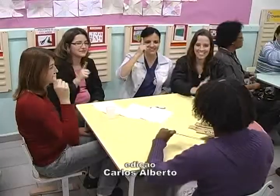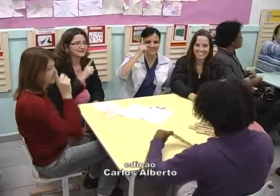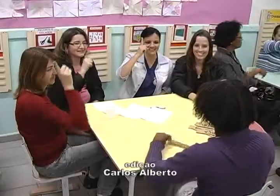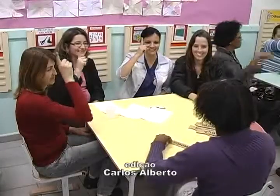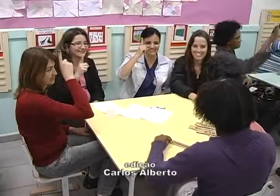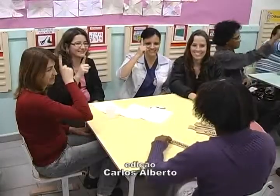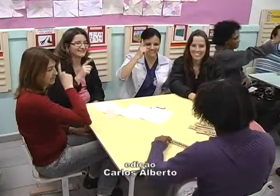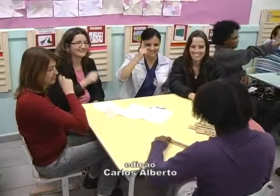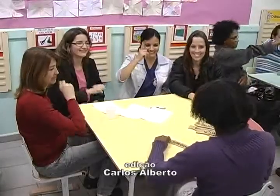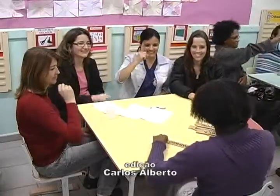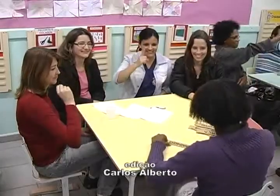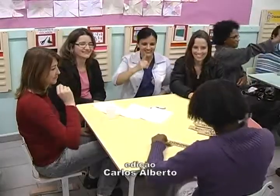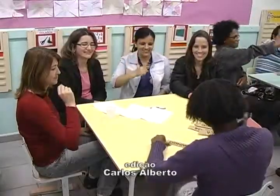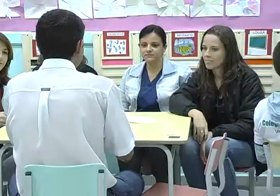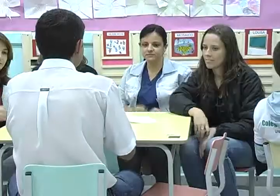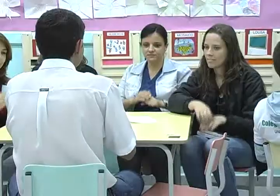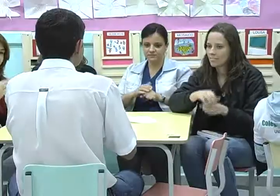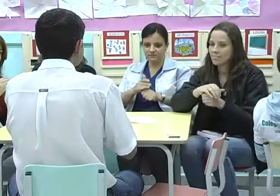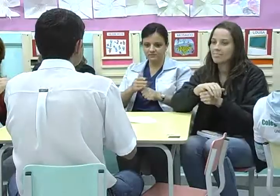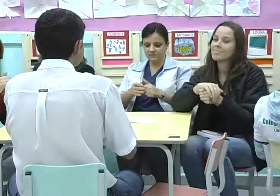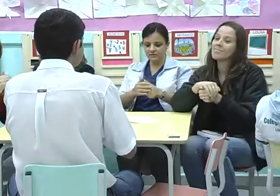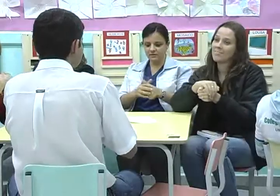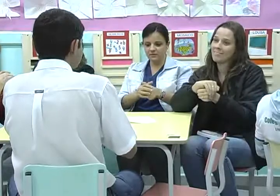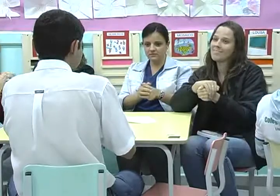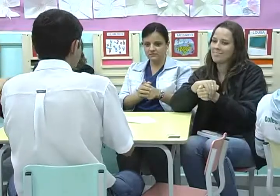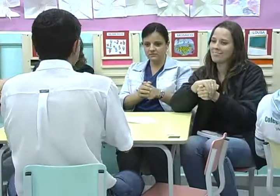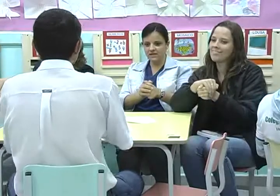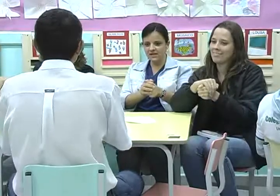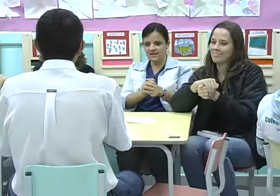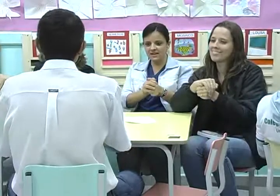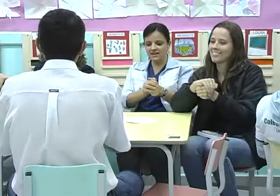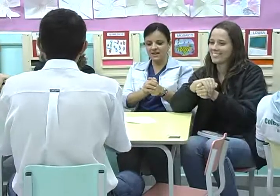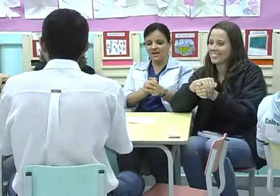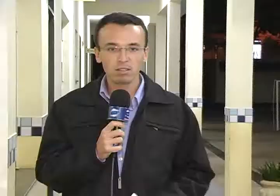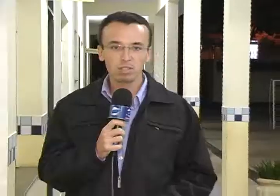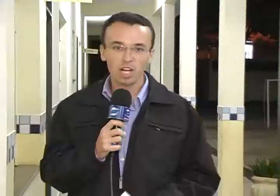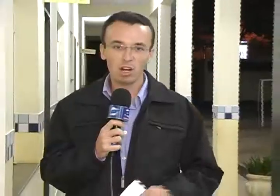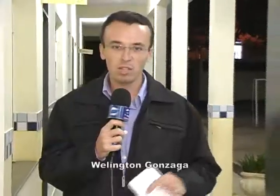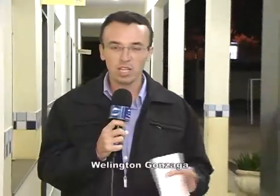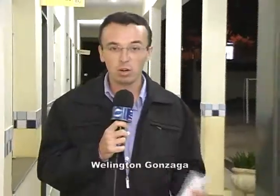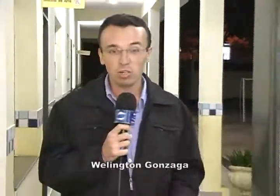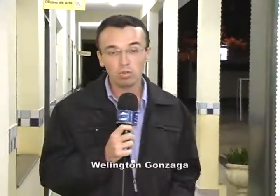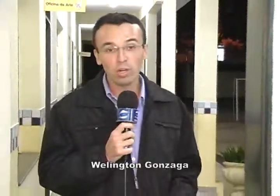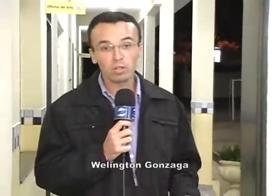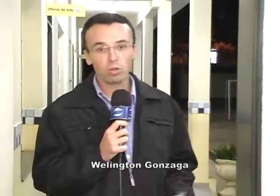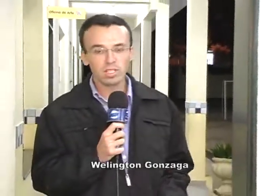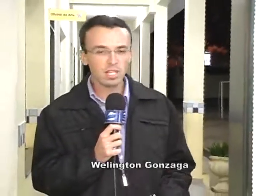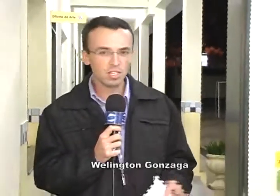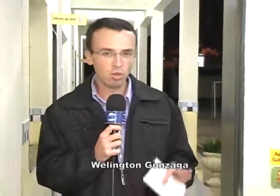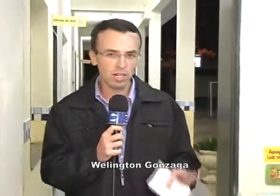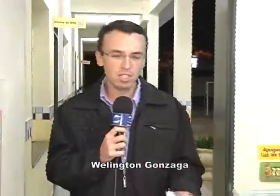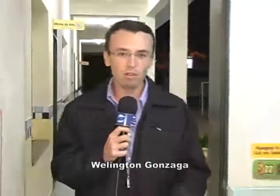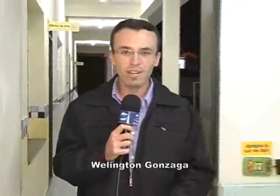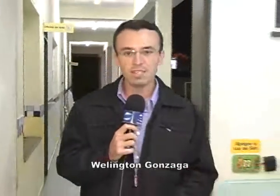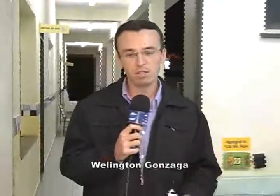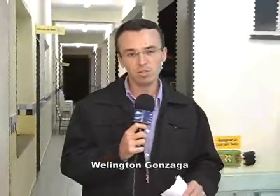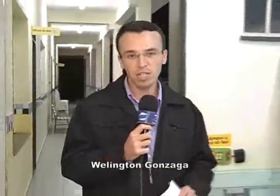assumem o papel apenas de quem ensina na escola. Depois do dia inteiro de aulas, agora os corredores da escola estão vazios de